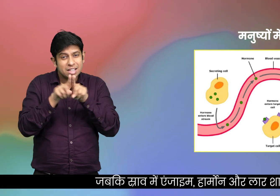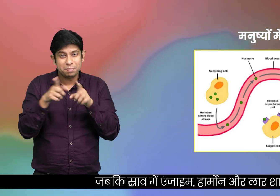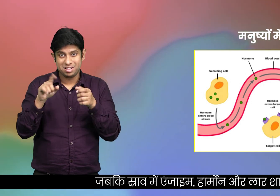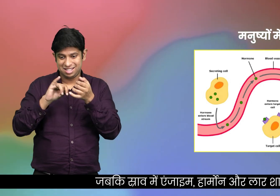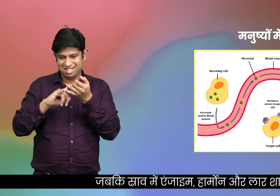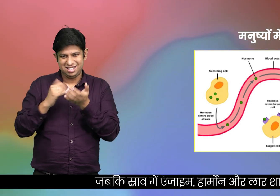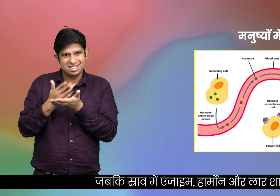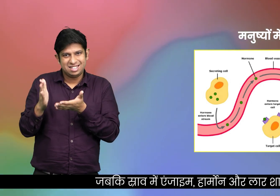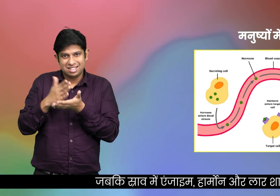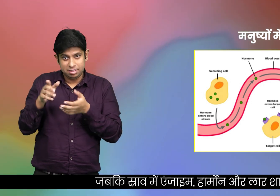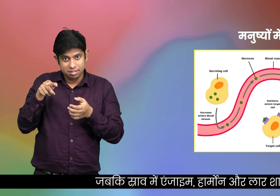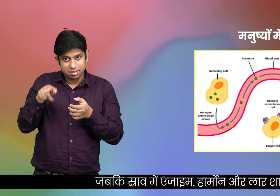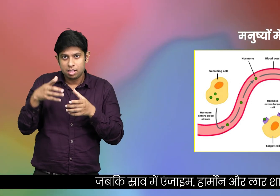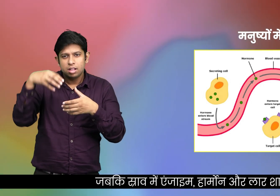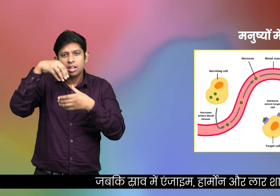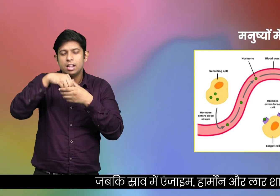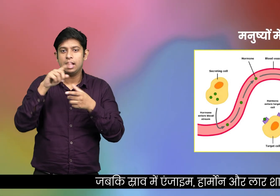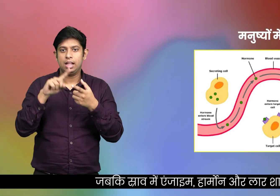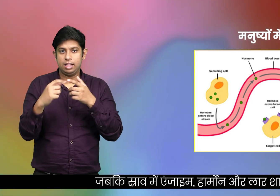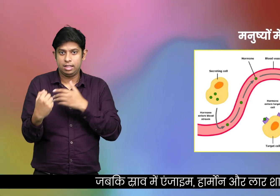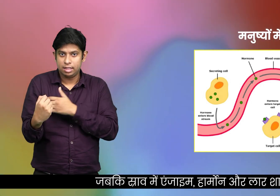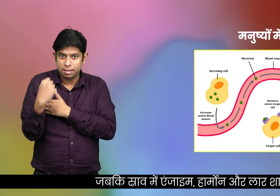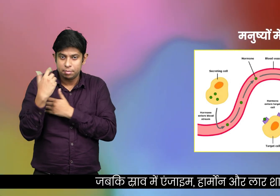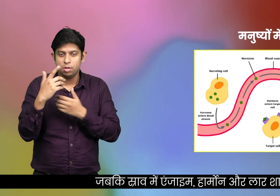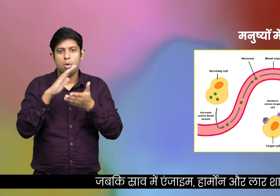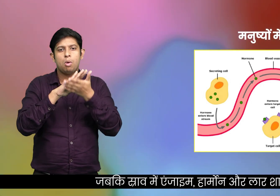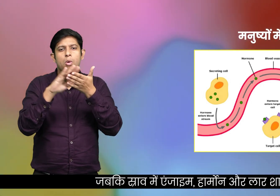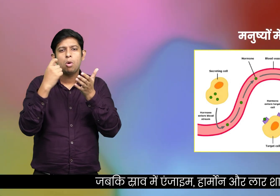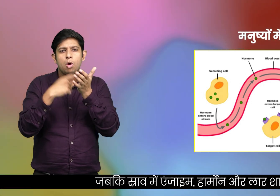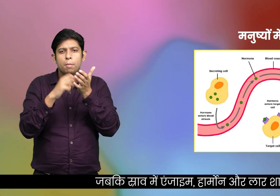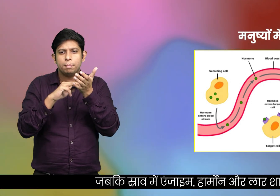एंजाइम, हार्मोन और लार शामिल हैं।